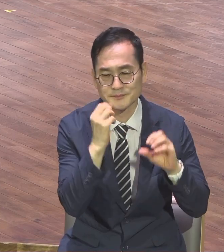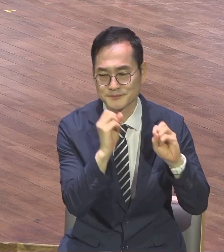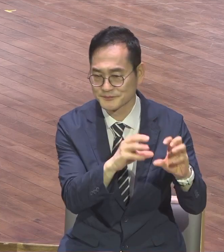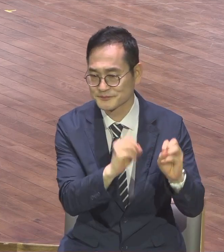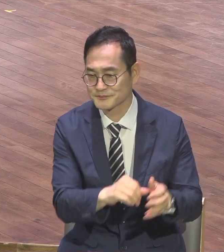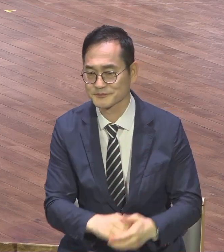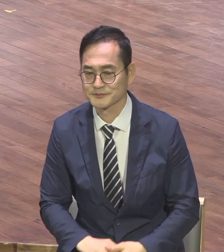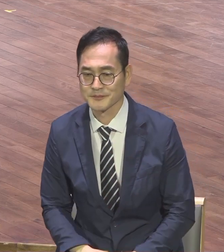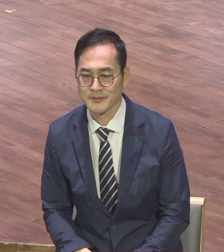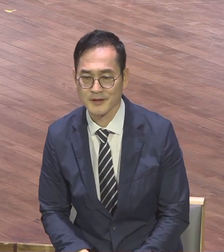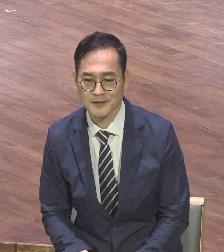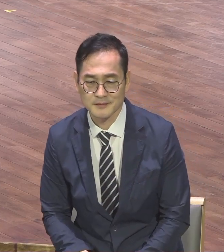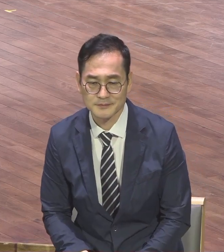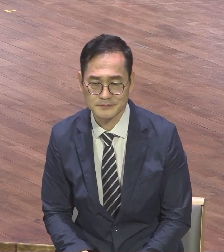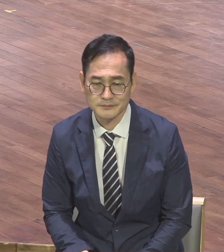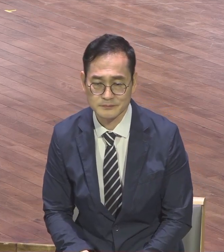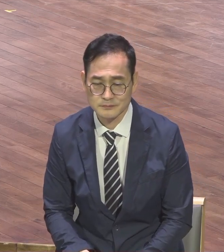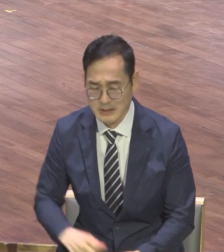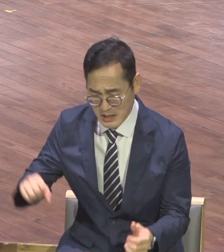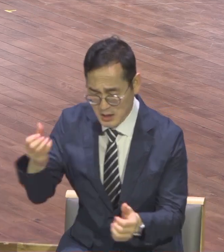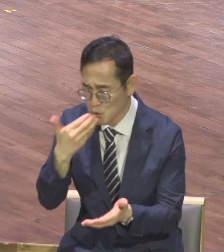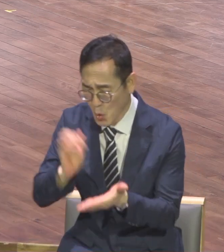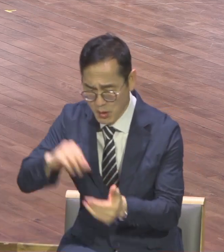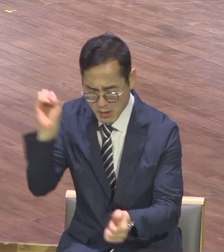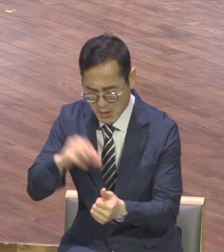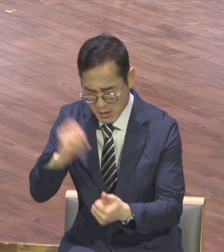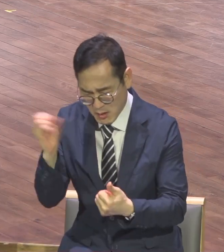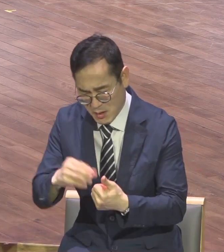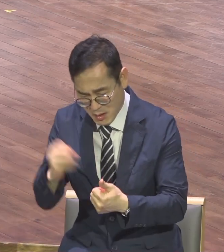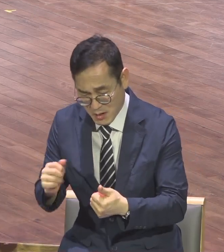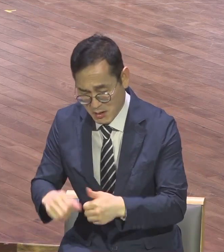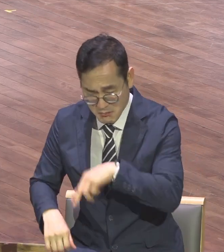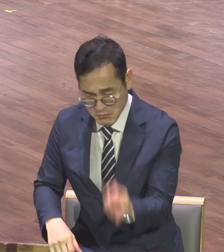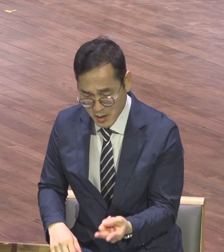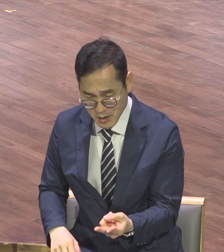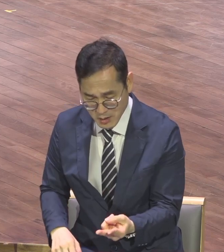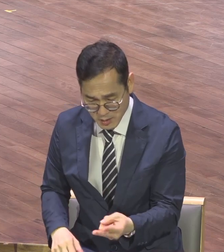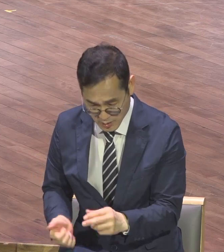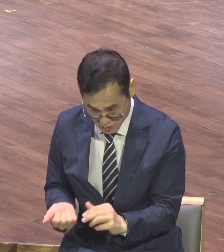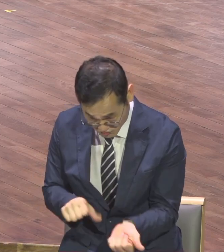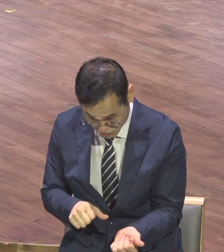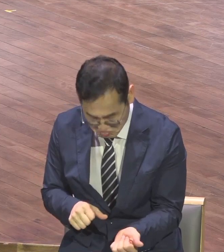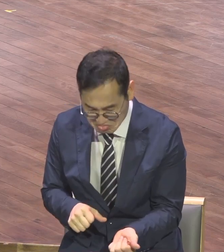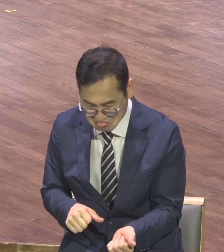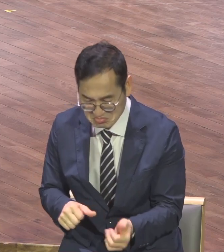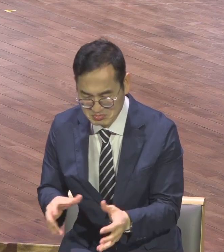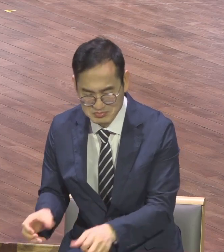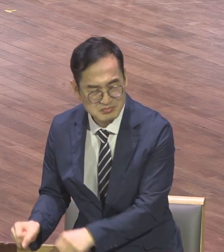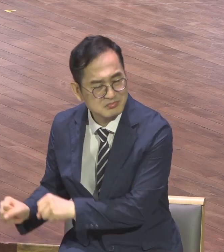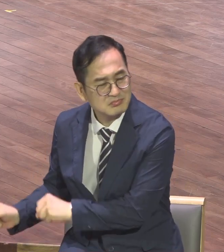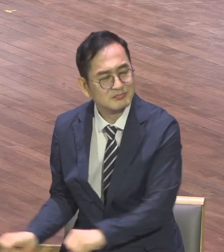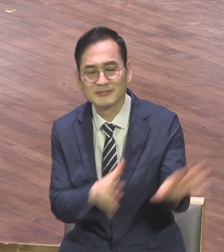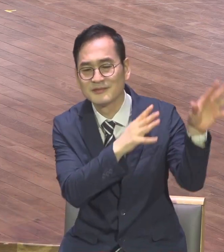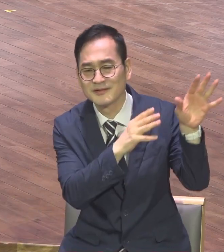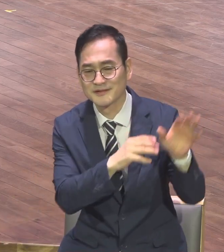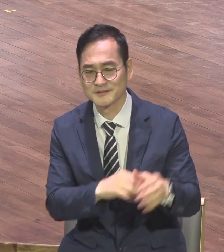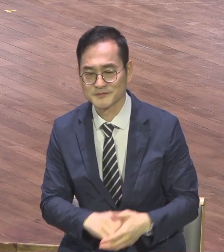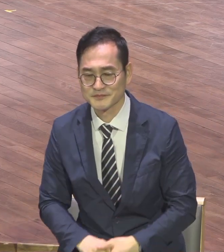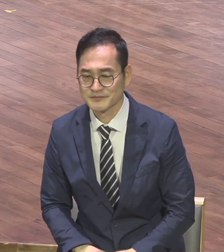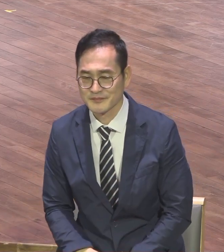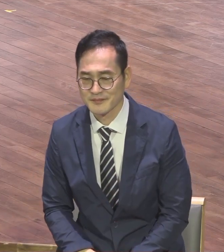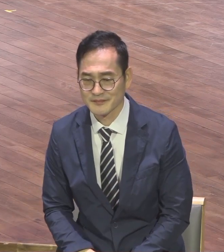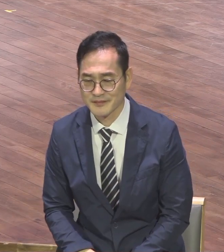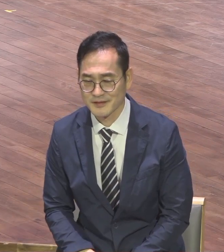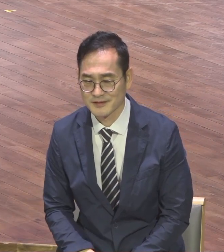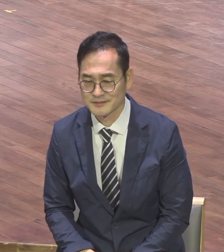자, 이들이 볼 때 바울이 죽은 줄 알았어요. 그 밖으로 내던져버렸어요. 쓰레기통에 던져버렸어요. 죽은 줄 알고 도로 쳐가지고